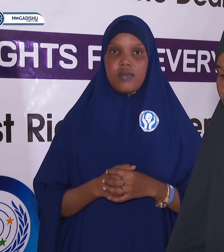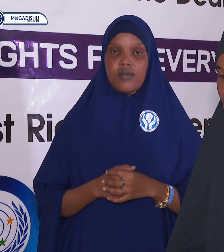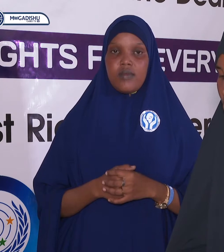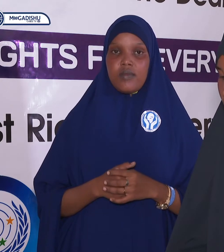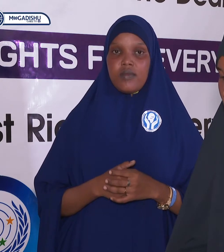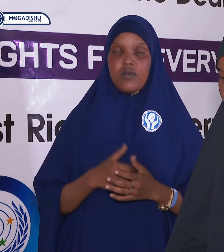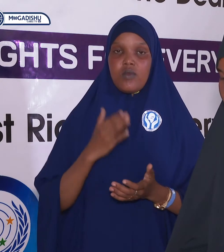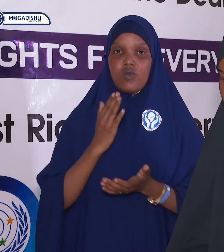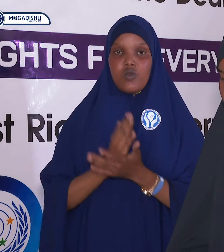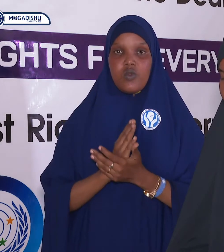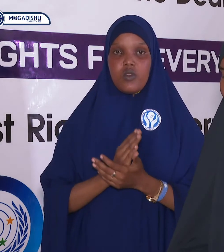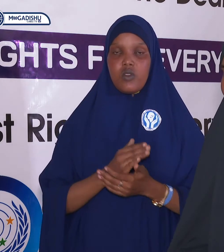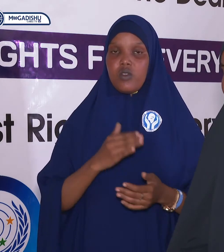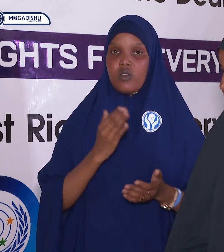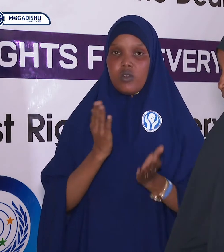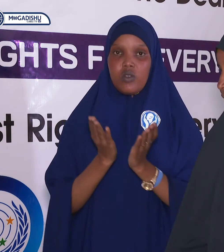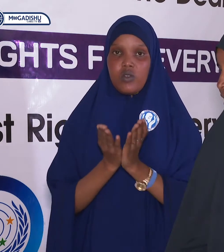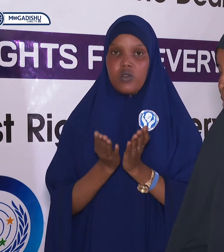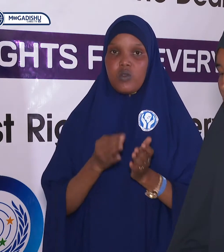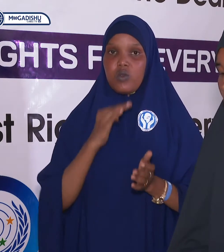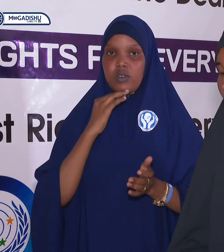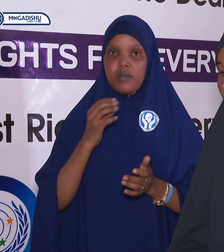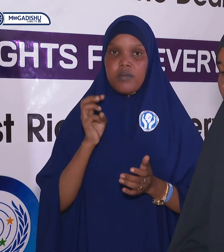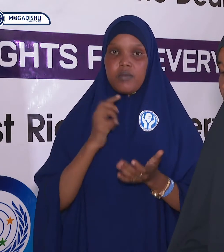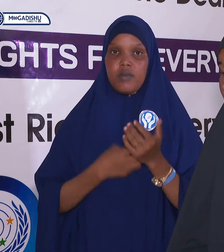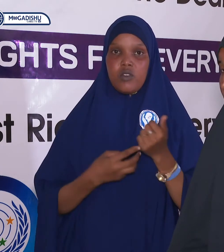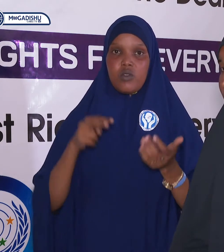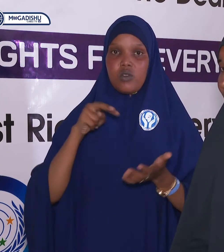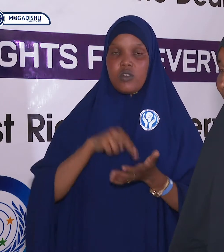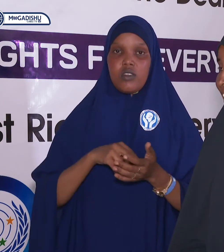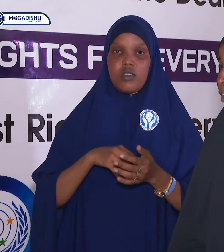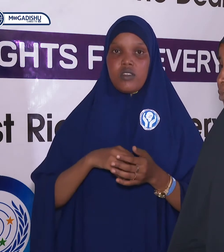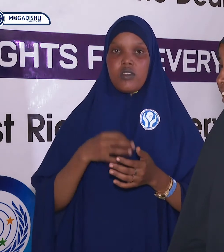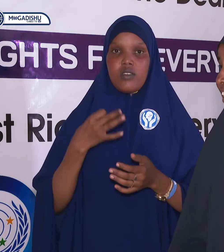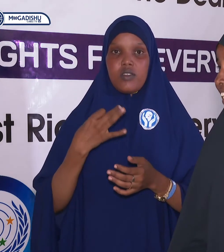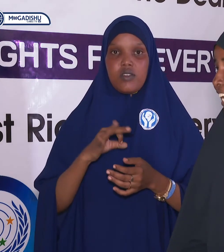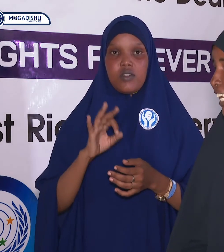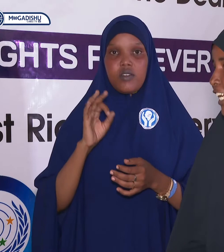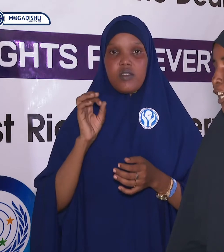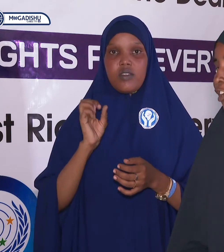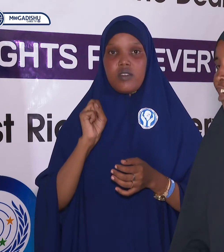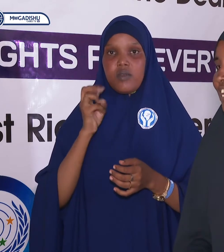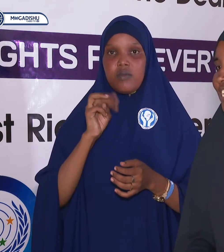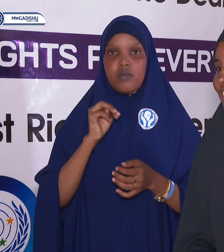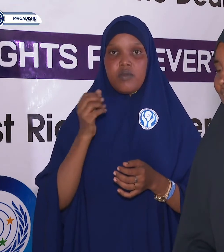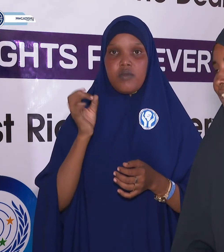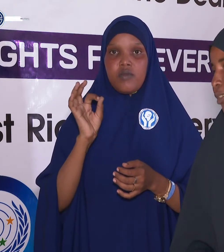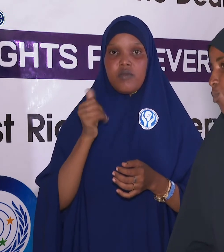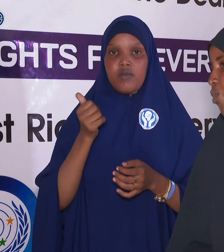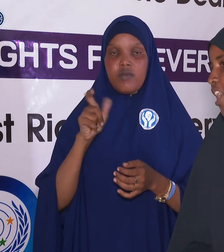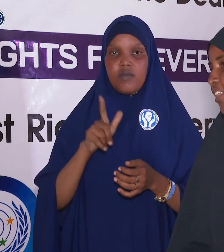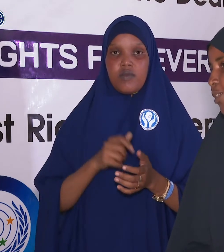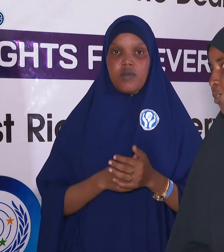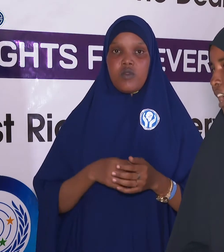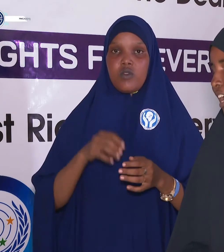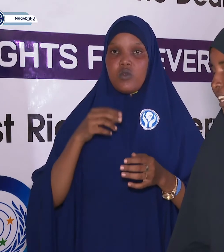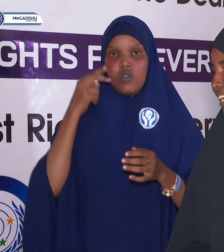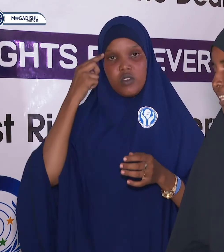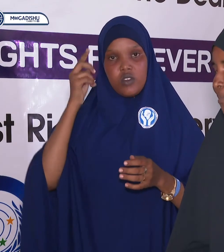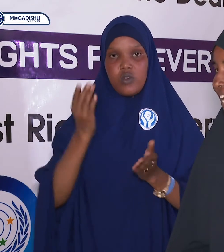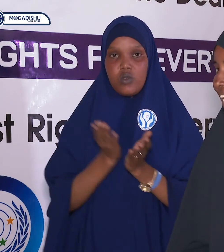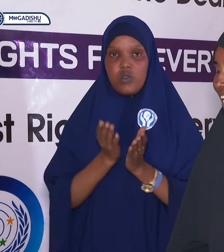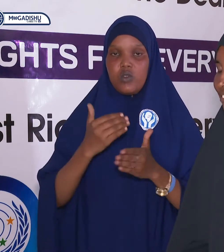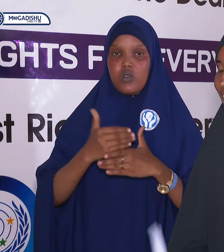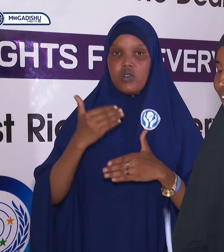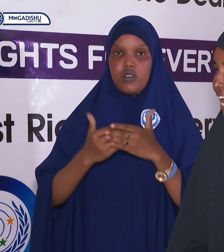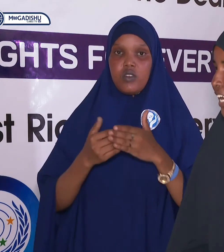run ahaanti iskuulka waa mid ku taagan samafal waana sababta kaliya iyo ujeedada kaliya ee loo aasaasay in uu adeego